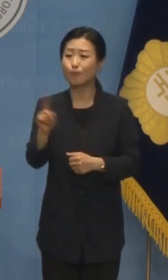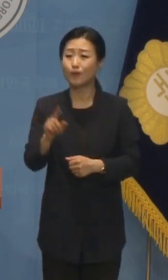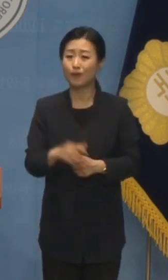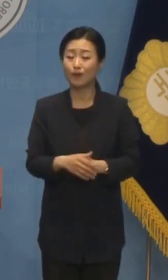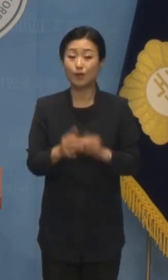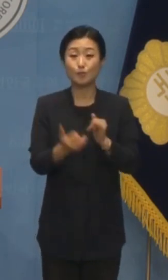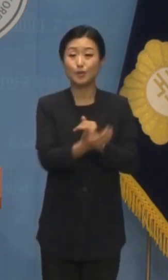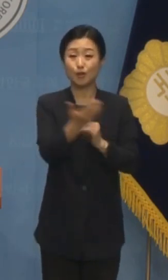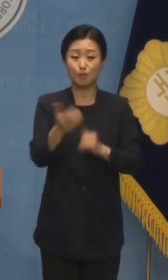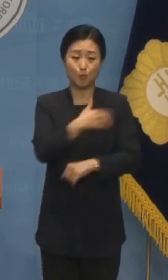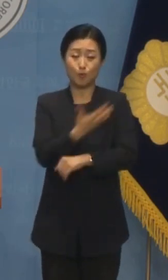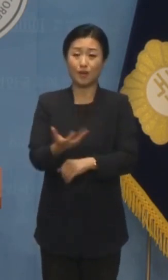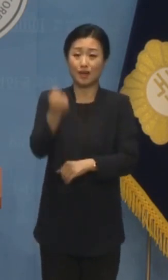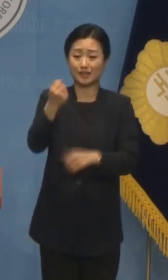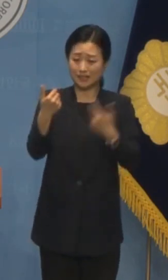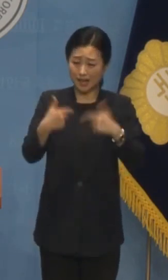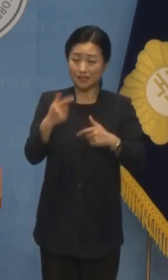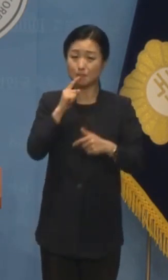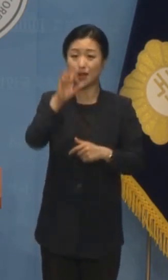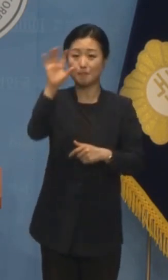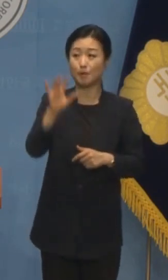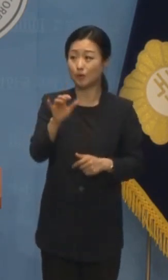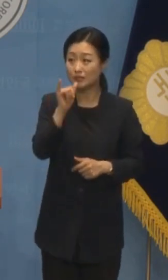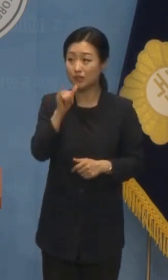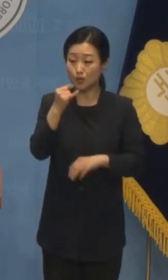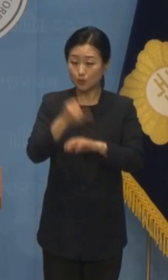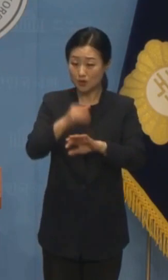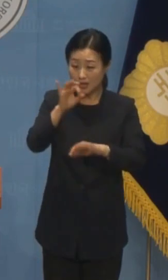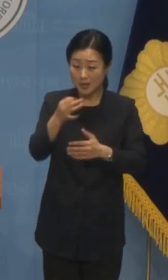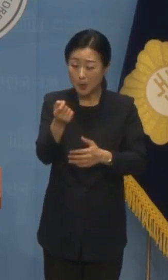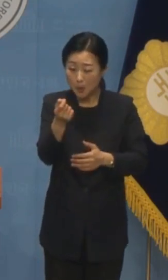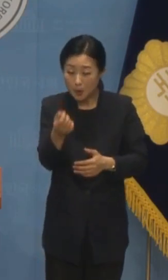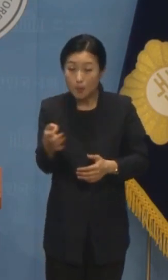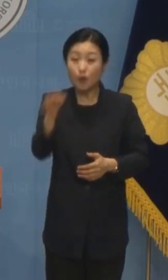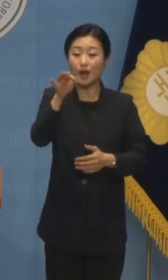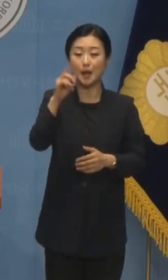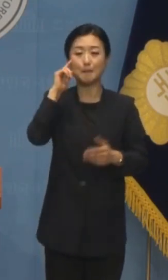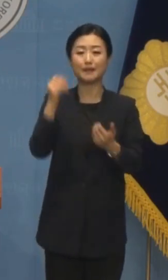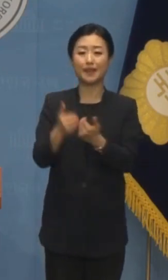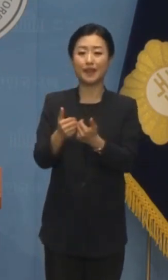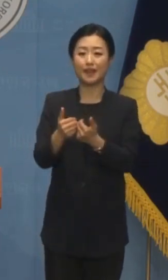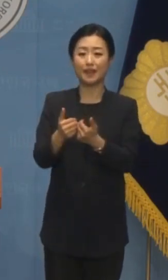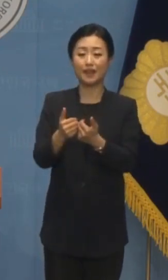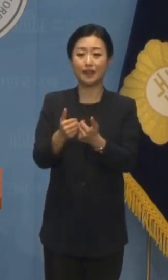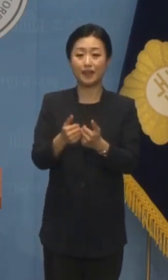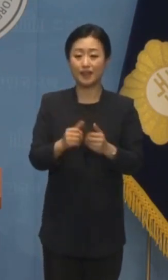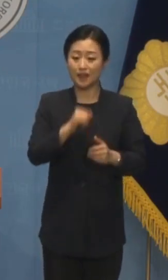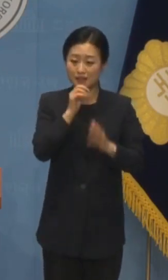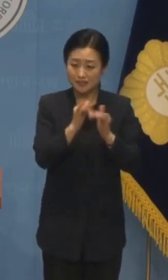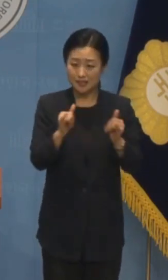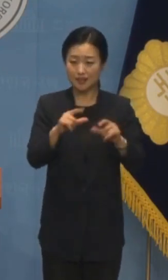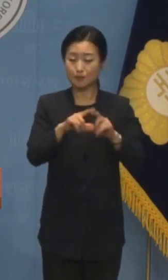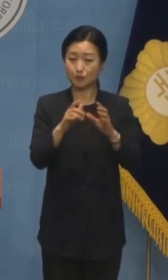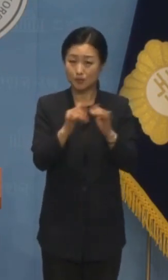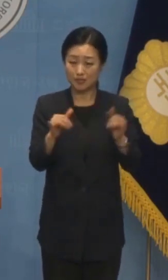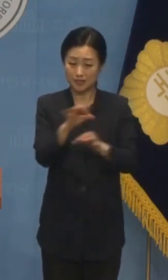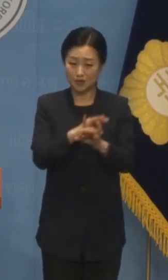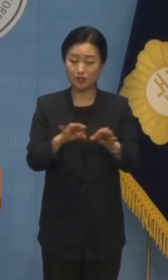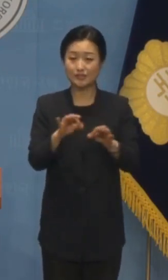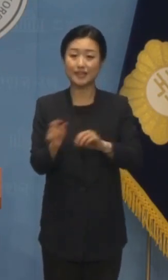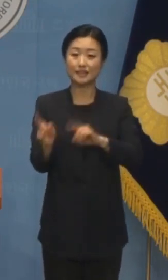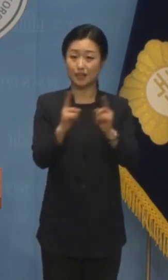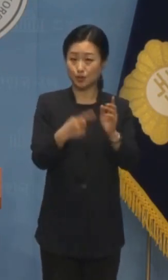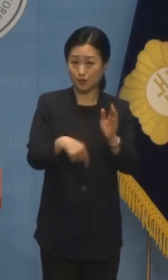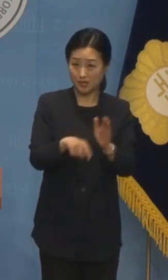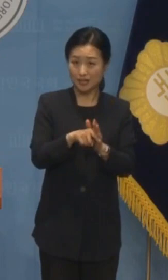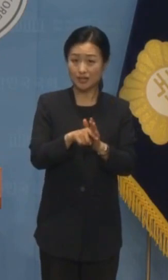여러분, 기득권 세력은 늘 이렇습니다. 늘 최저임금이 조금이라도 오르는 건 반대한다. 우리 서민과 중산층 경제를 살리기 위한